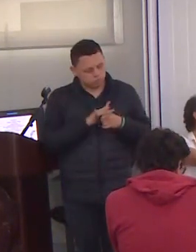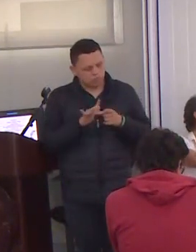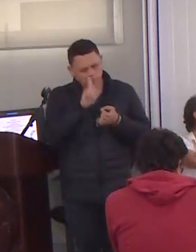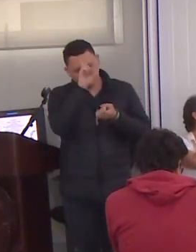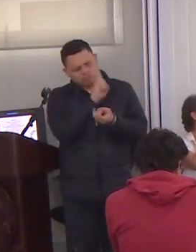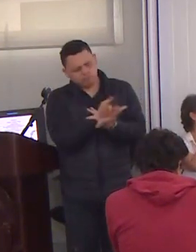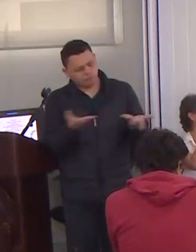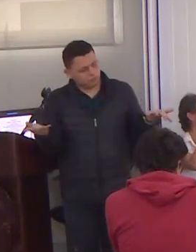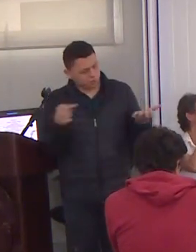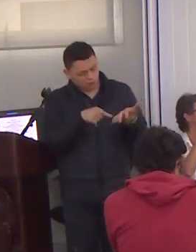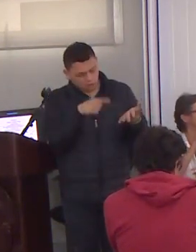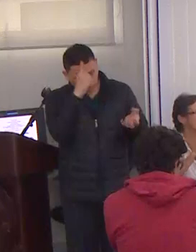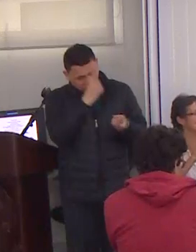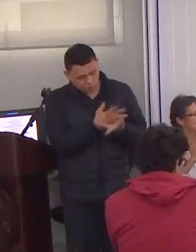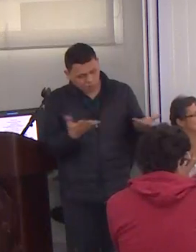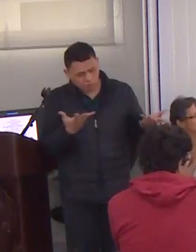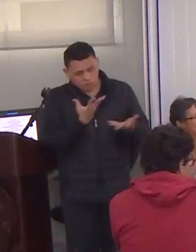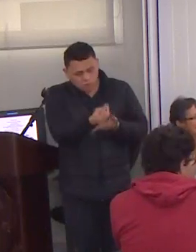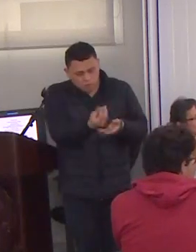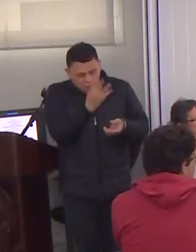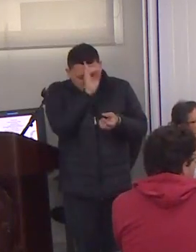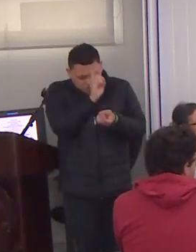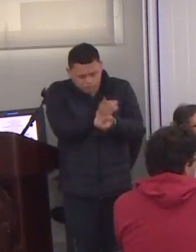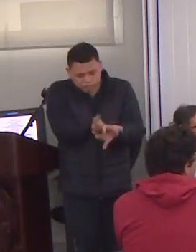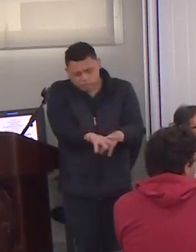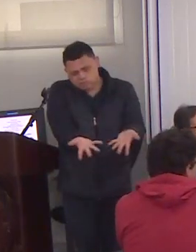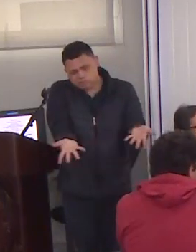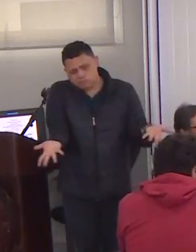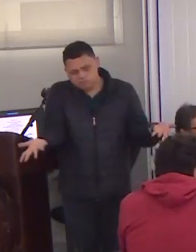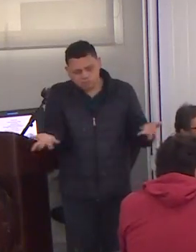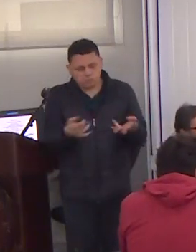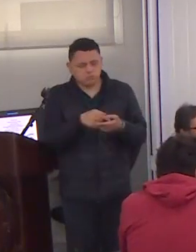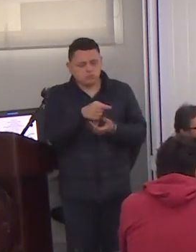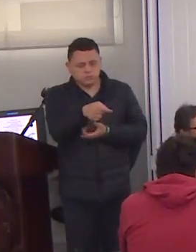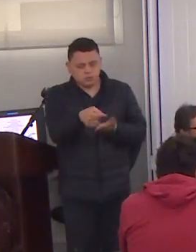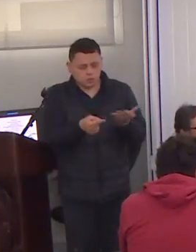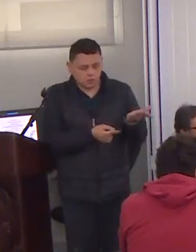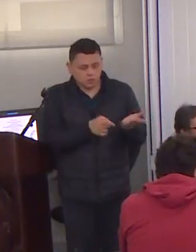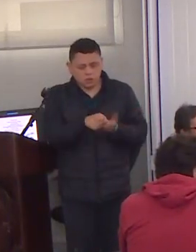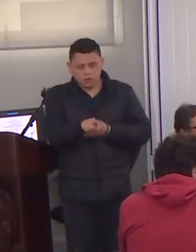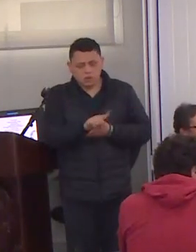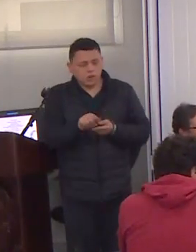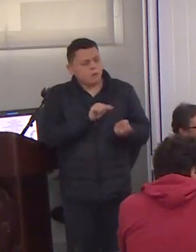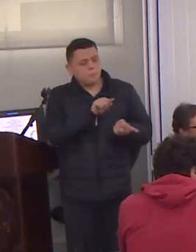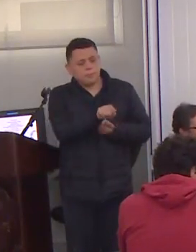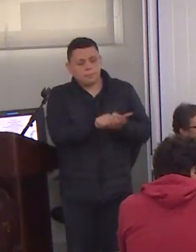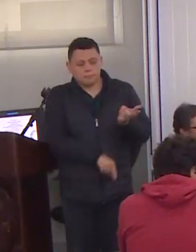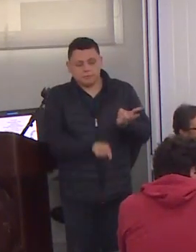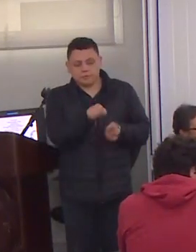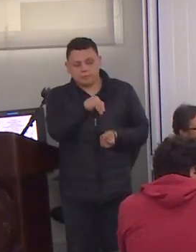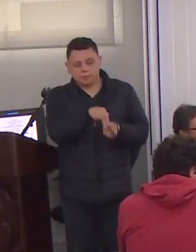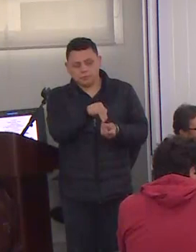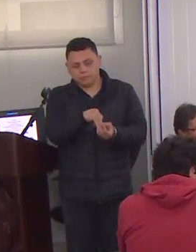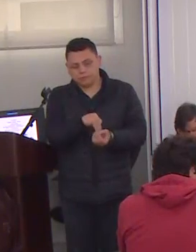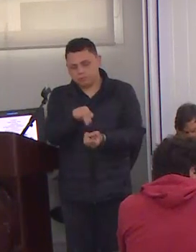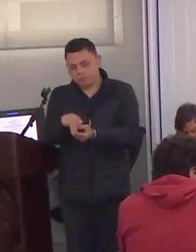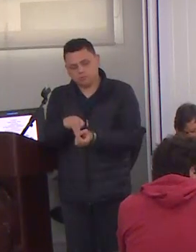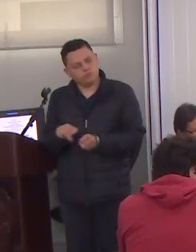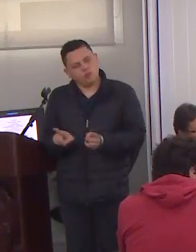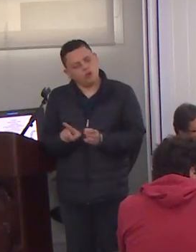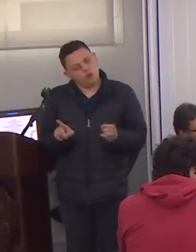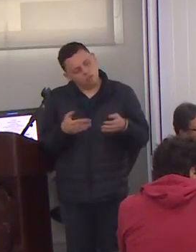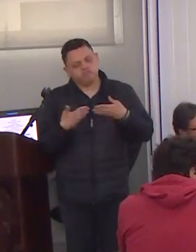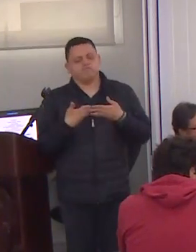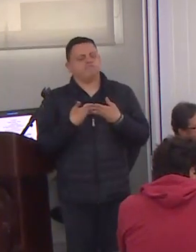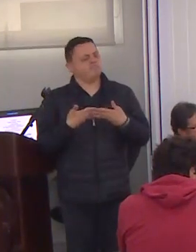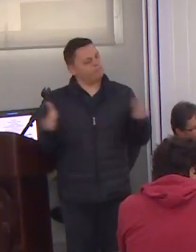diversidad en un grupo que digamos sin hacer ese señalamiento en particular entonces damos todas esas aperturas